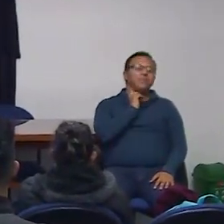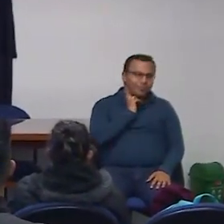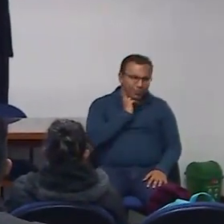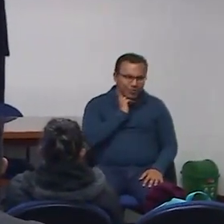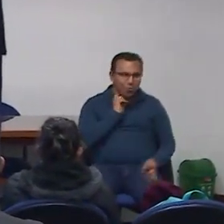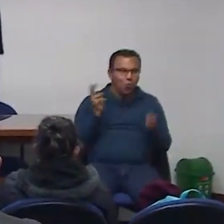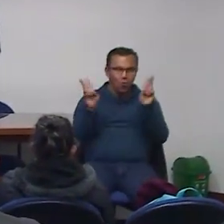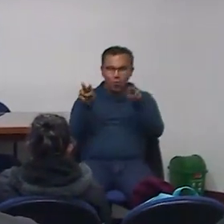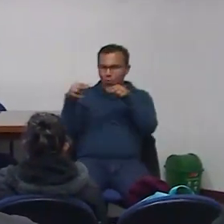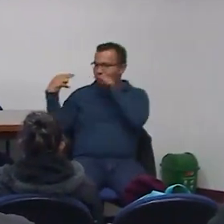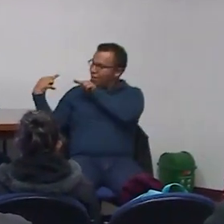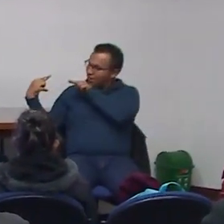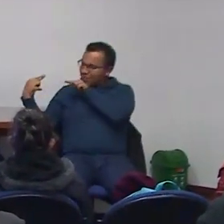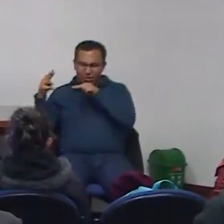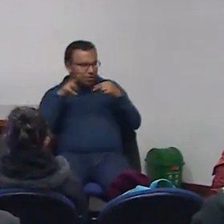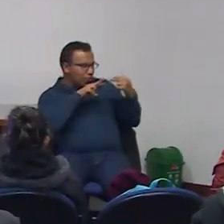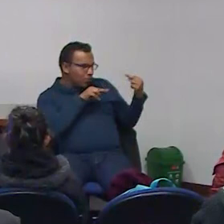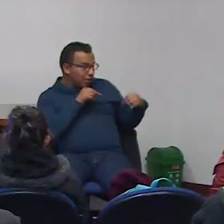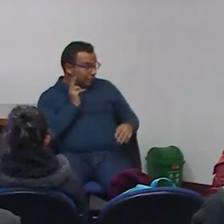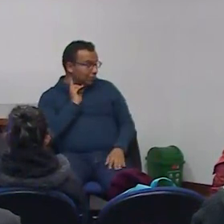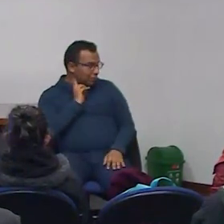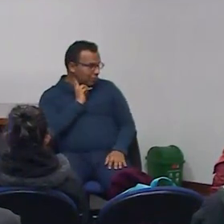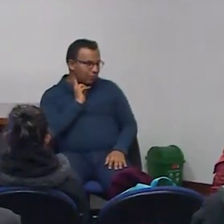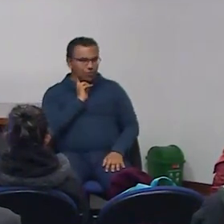que mirar al amigo al vecino